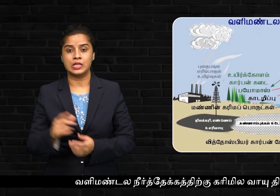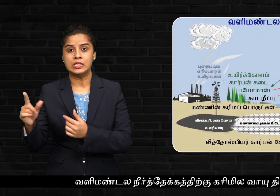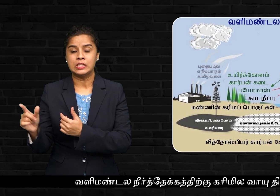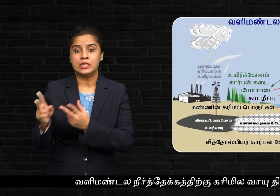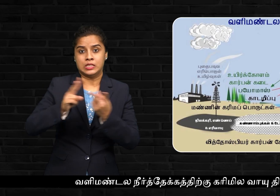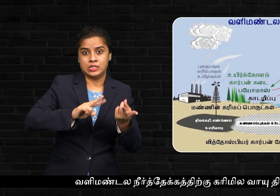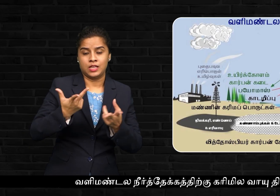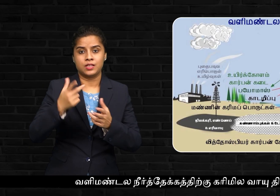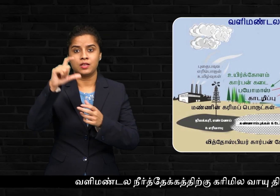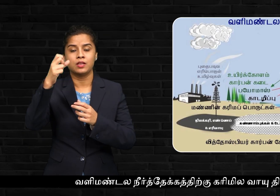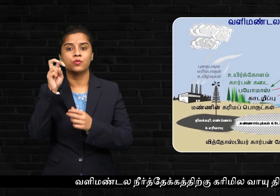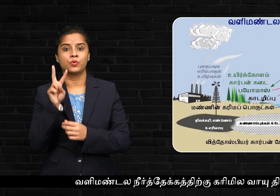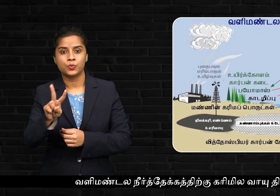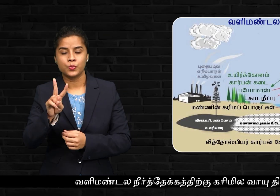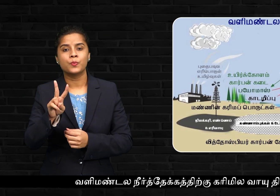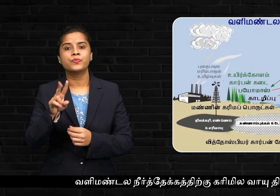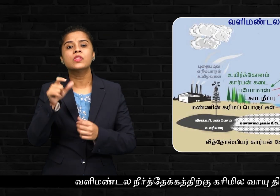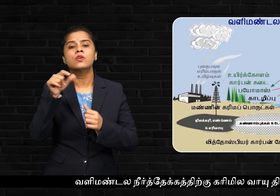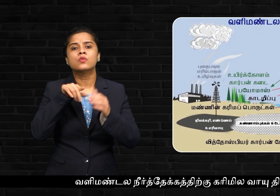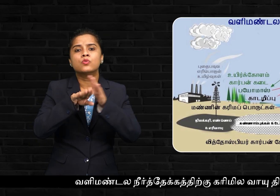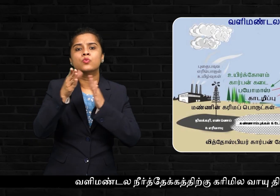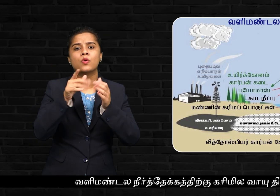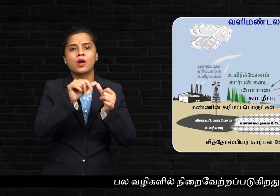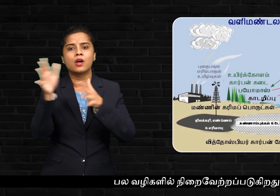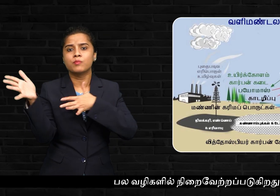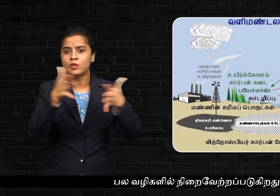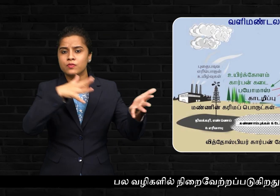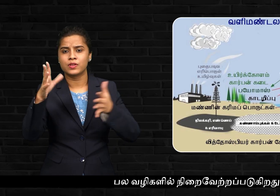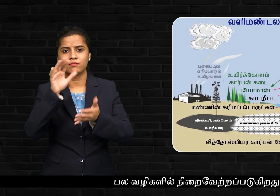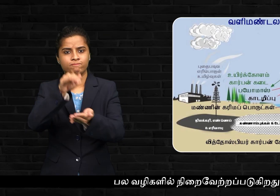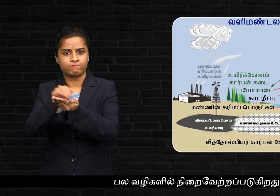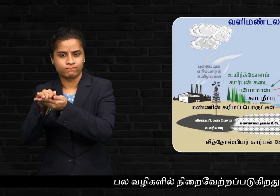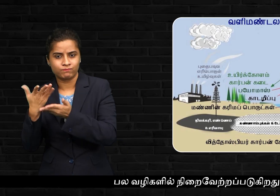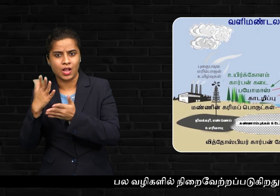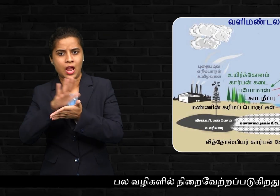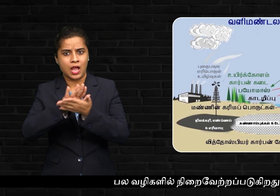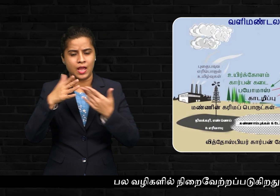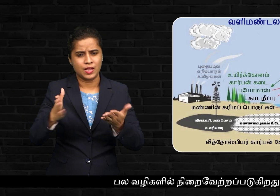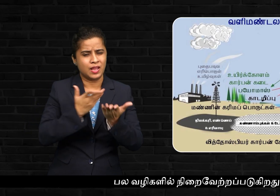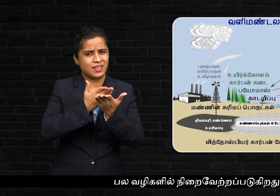வளிமண்டல நீர்த்தேக்கத்திற்கு கரிமல வாயு திரும்புவது போல பல வழிகளில் நிறைவேற்றப்படுகிறது.